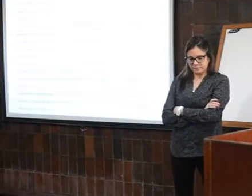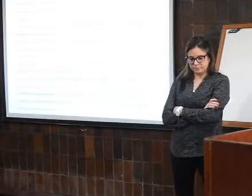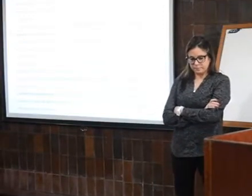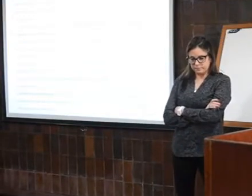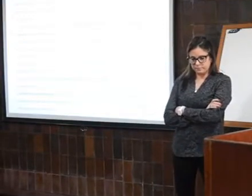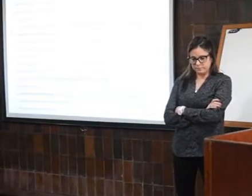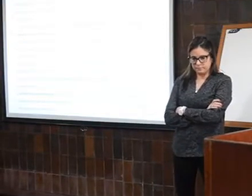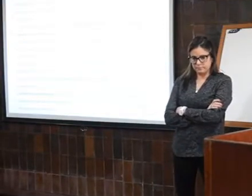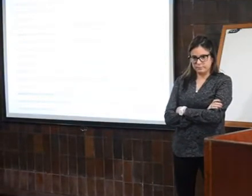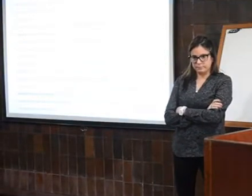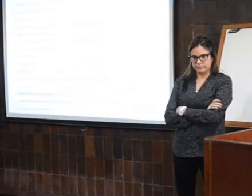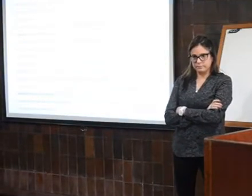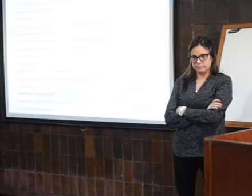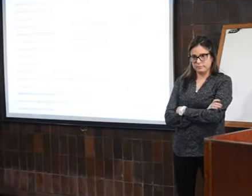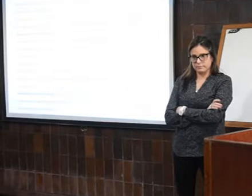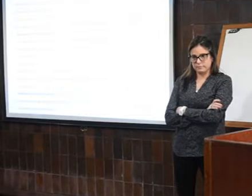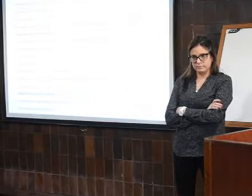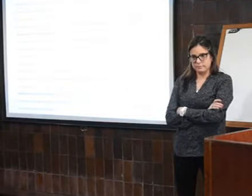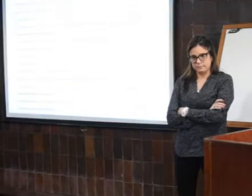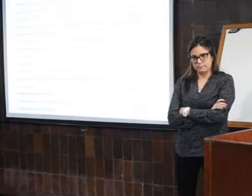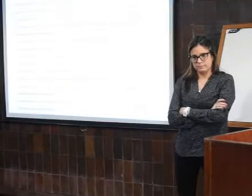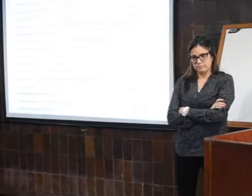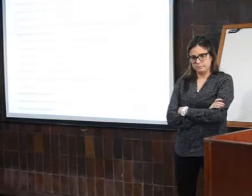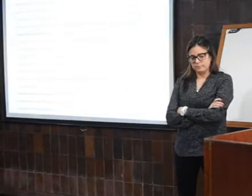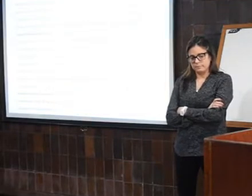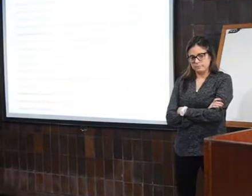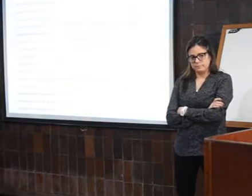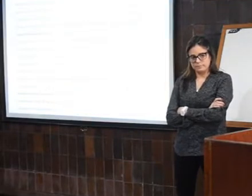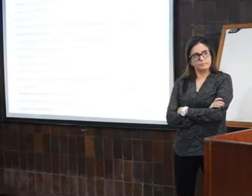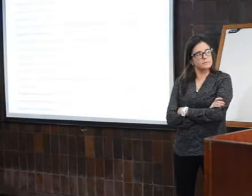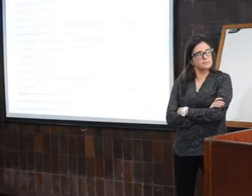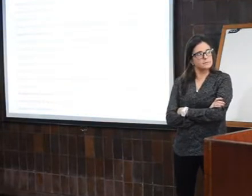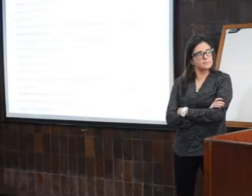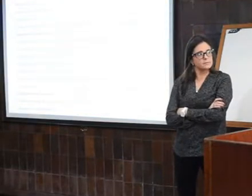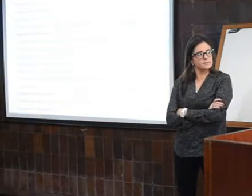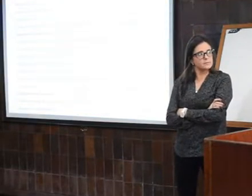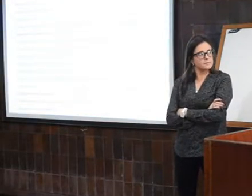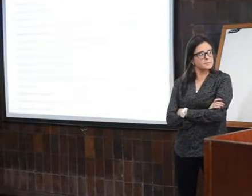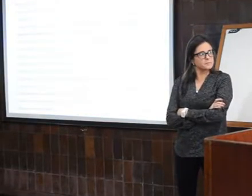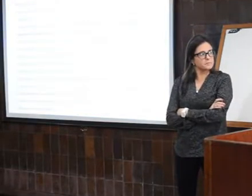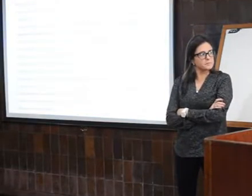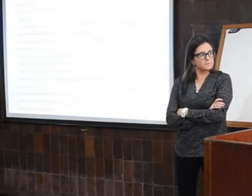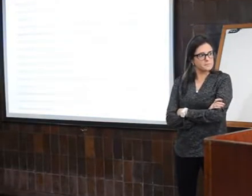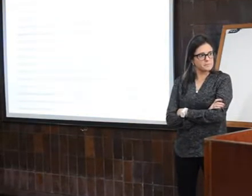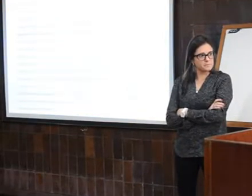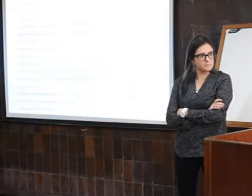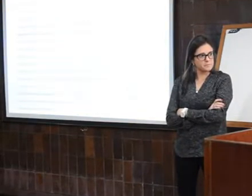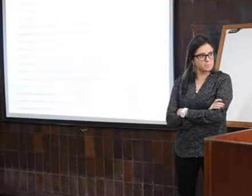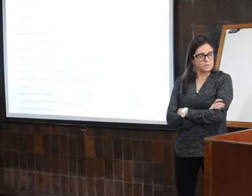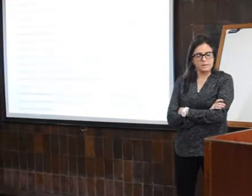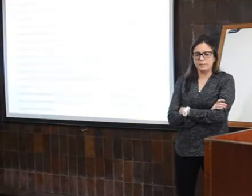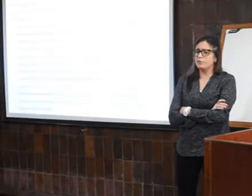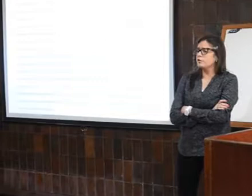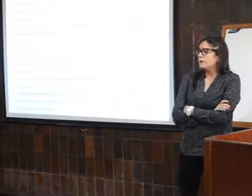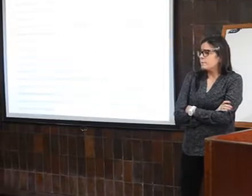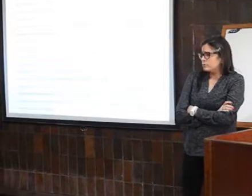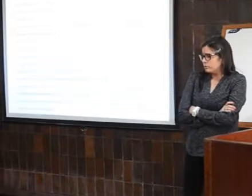una cuestión de revelar un poco cómo se trabaja en esto tampoco está